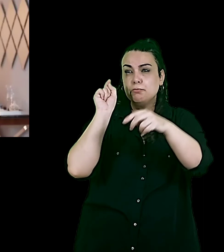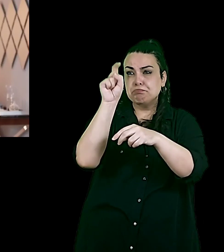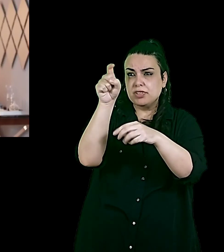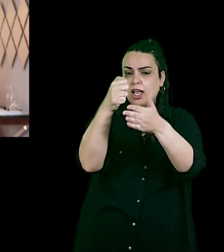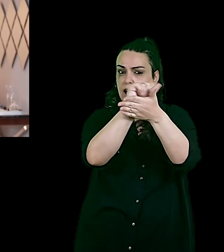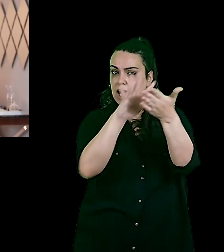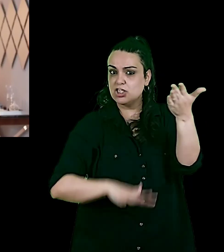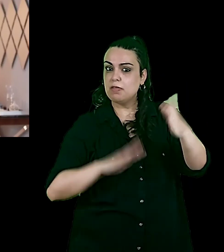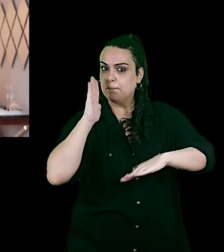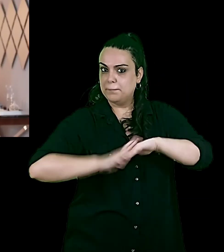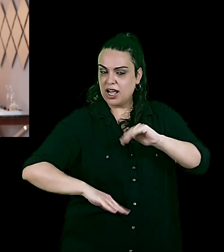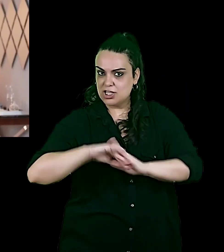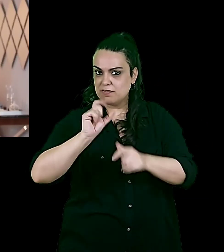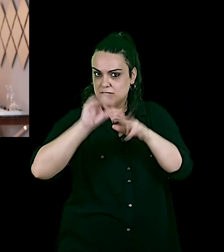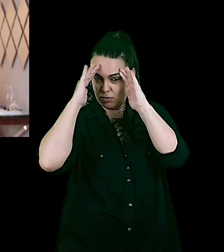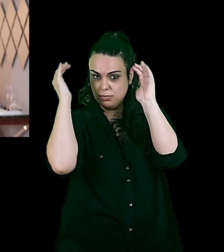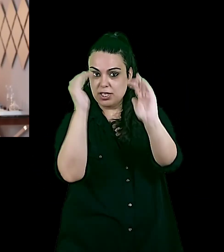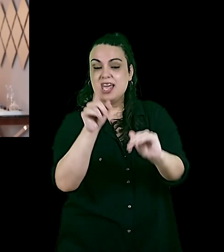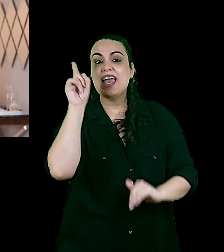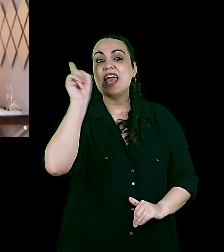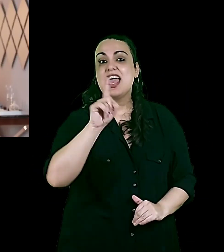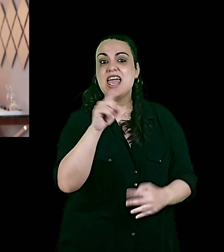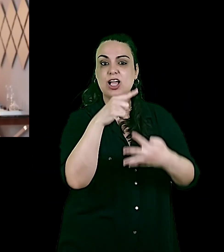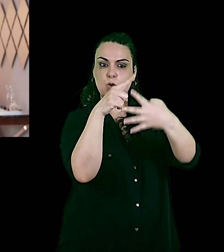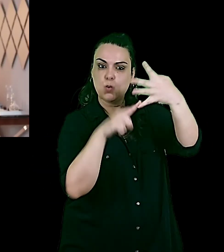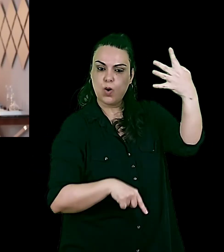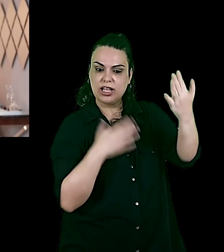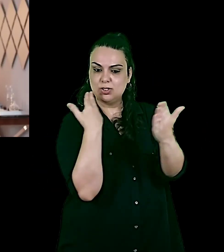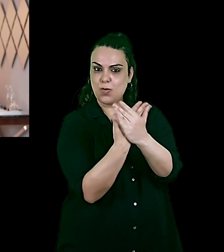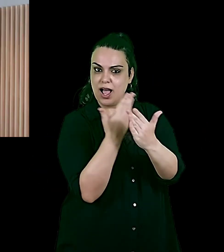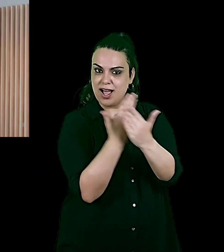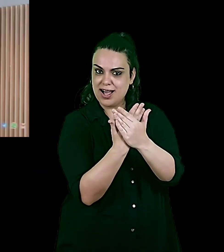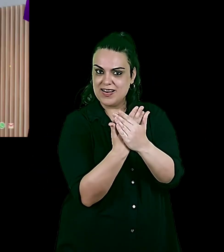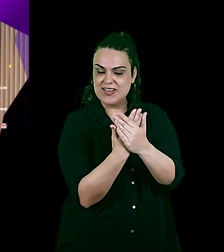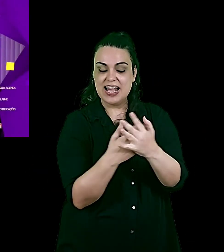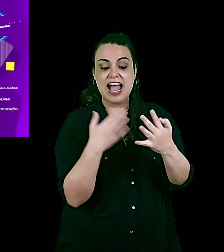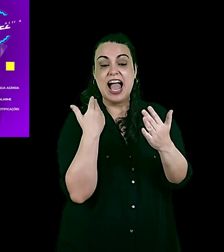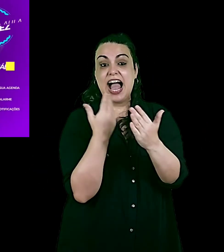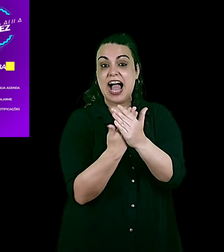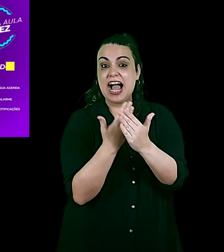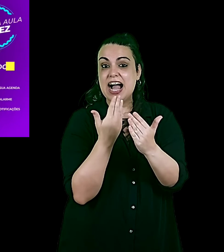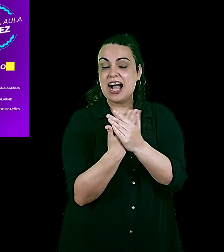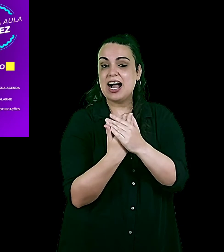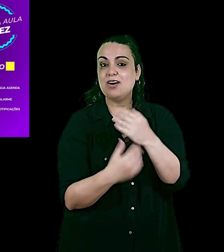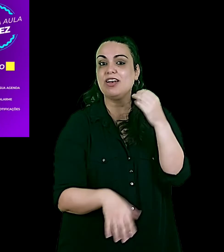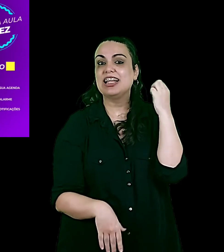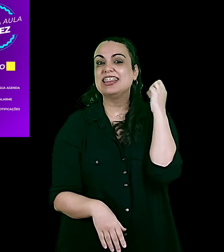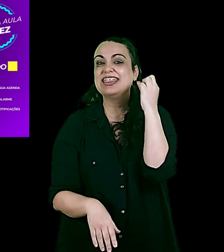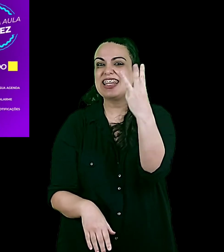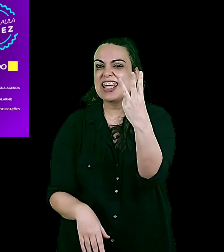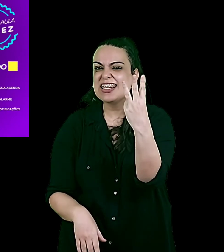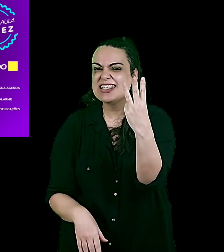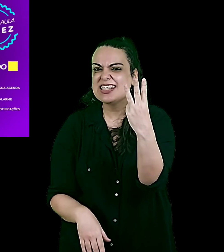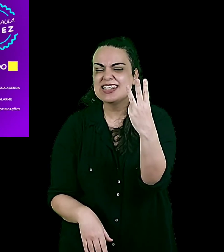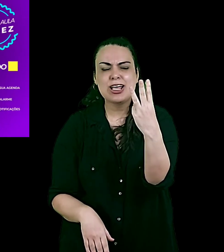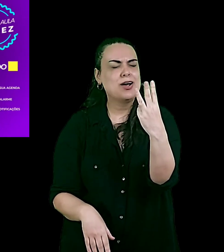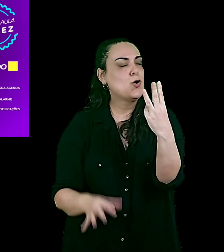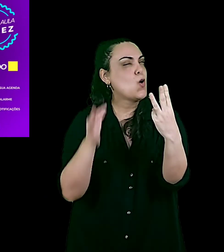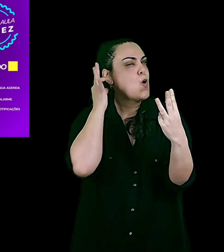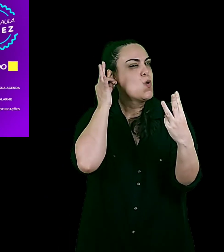tarefas, pratica tudo, não esquece, é uma série de 4 aulas e a aula 3 está